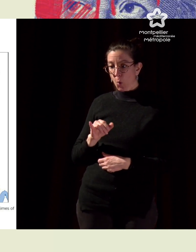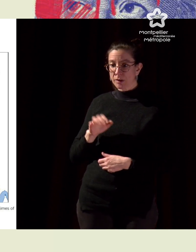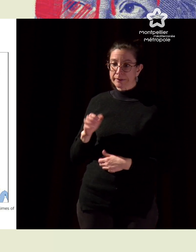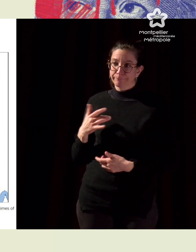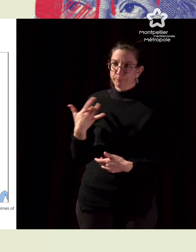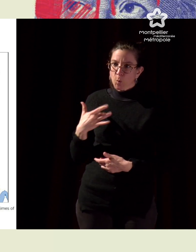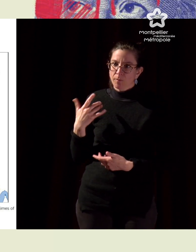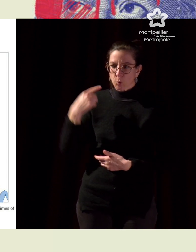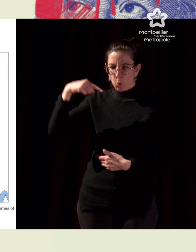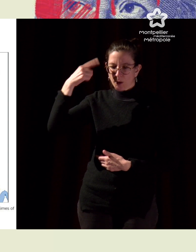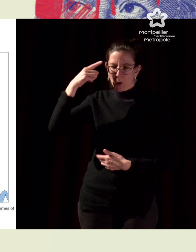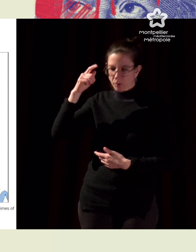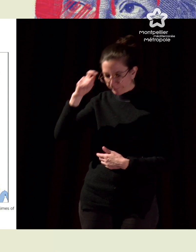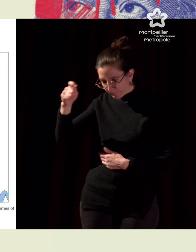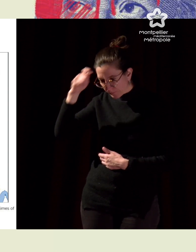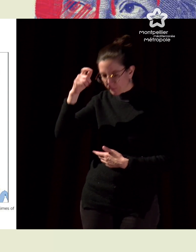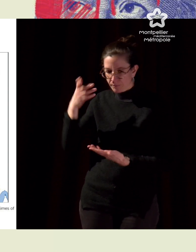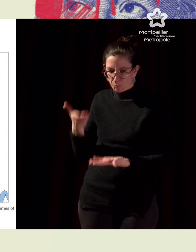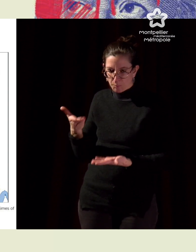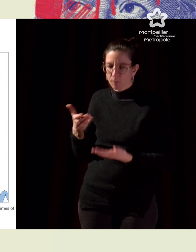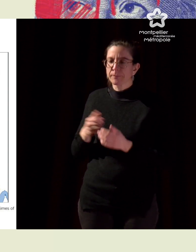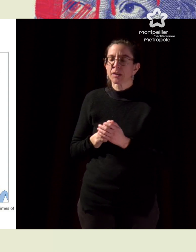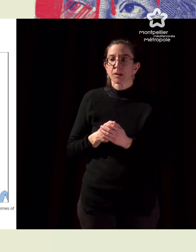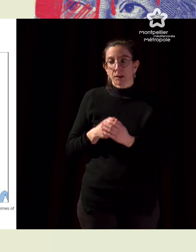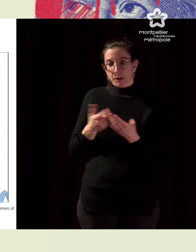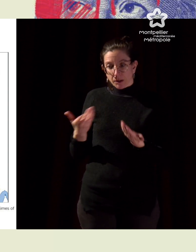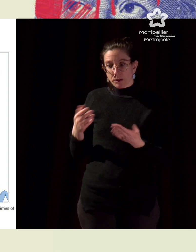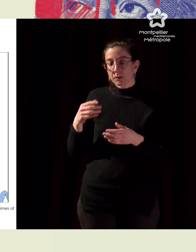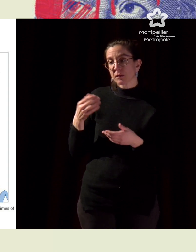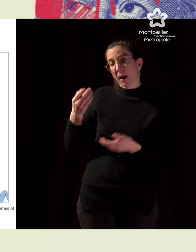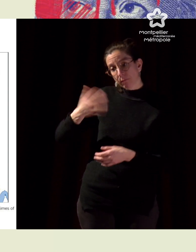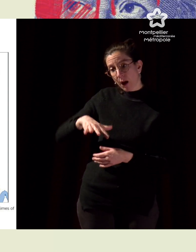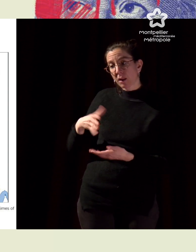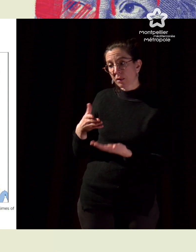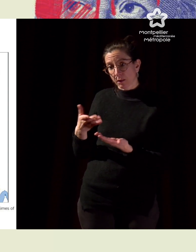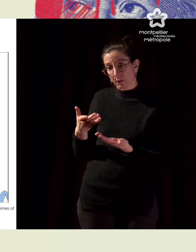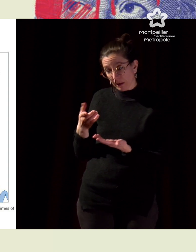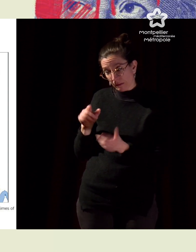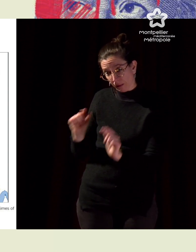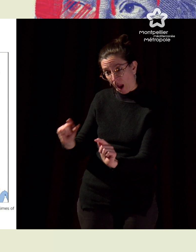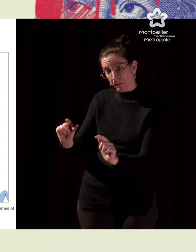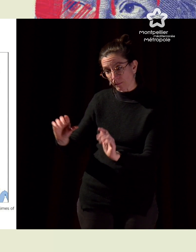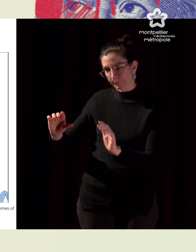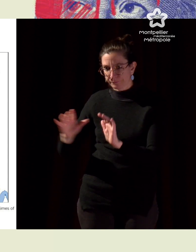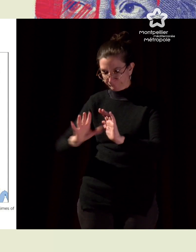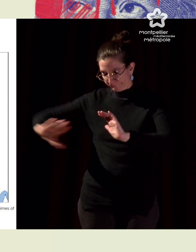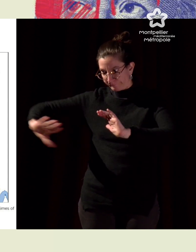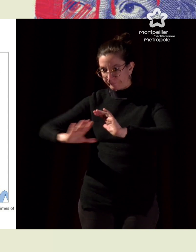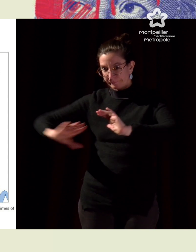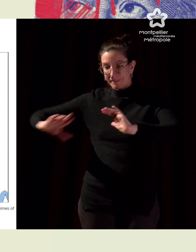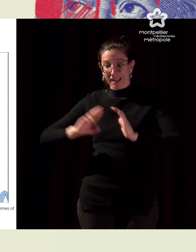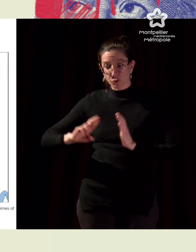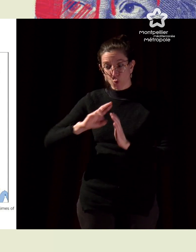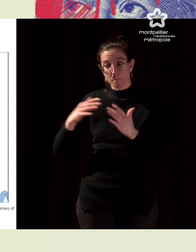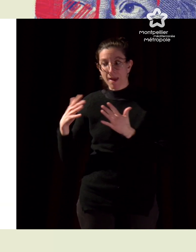Et c'est arrivé en Europe par deux voies, par une voie méditerranéenne et par une voie dite du